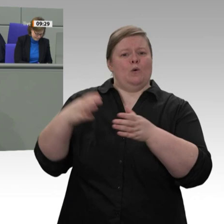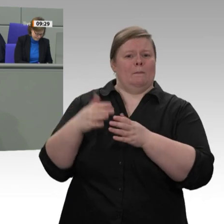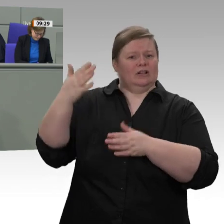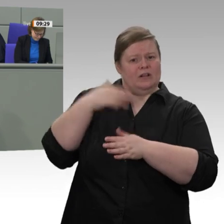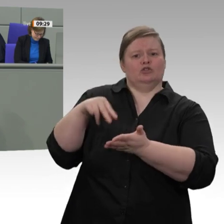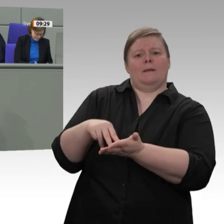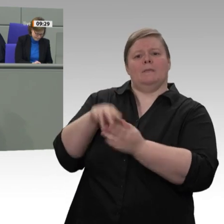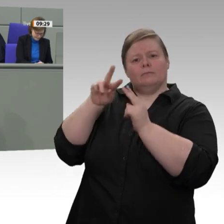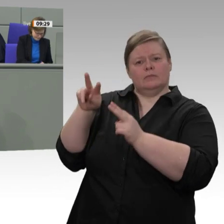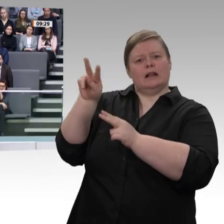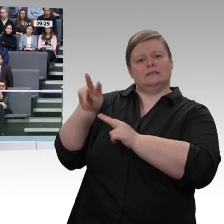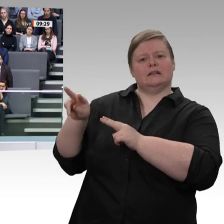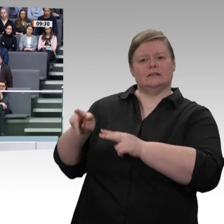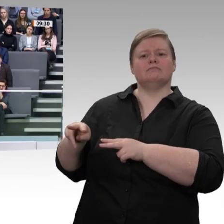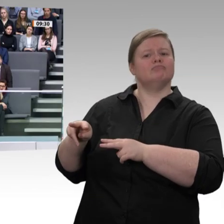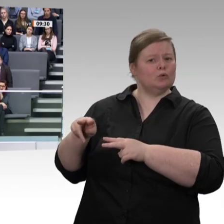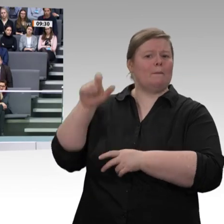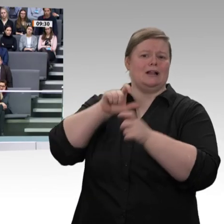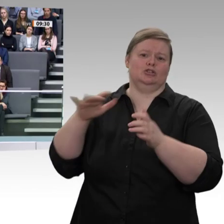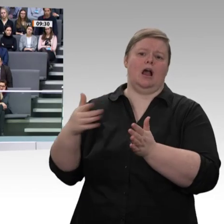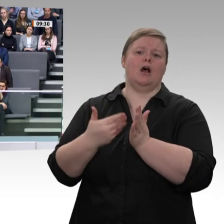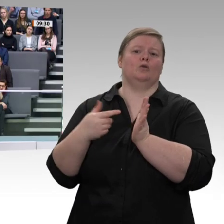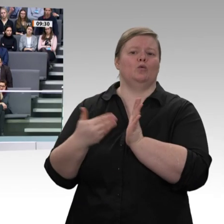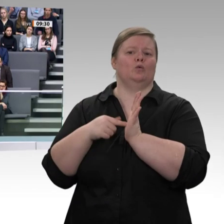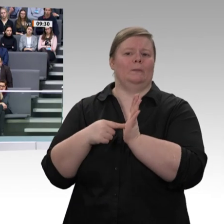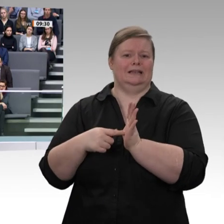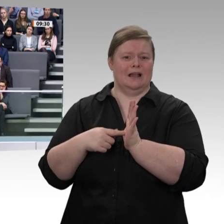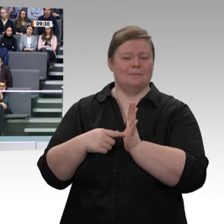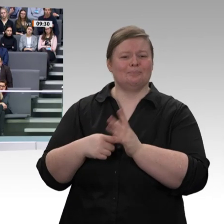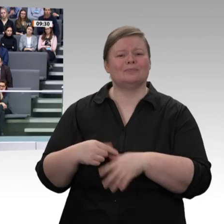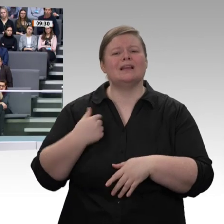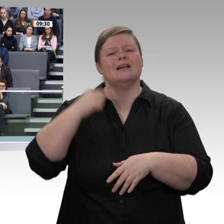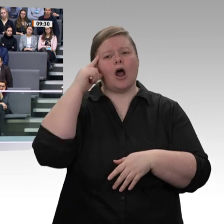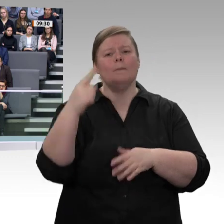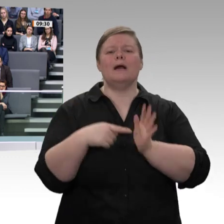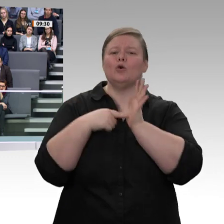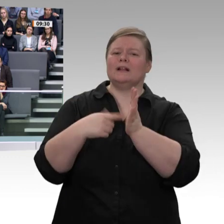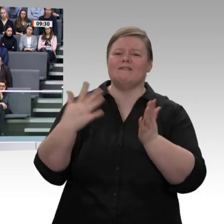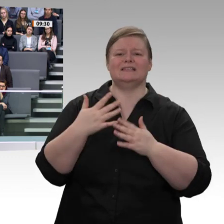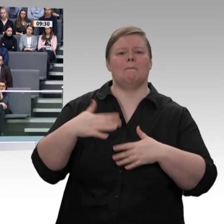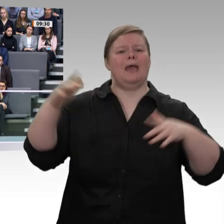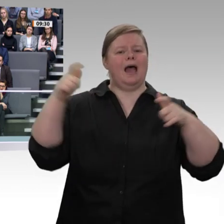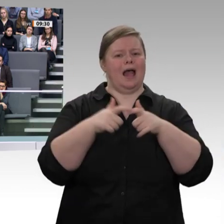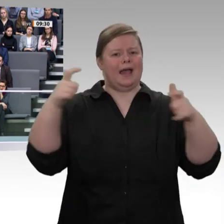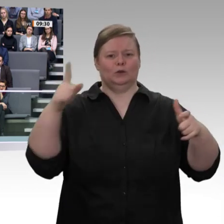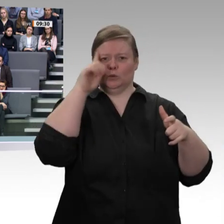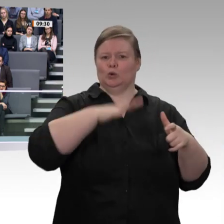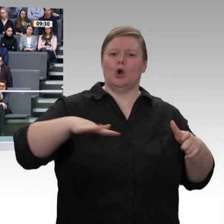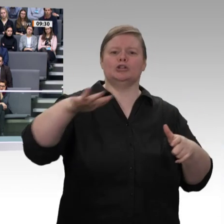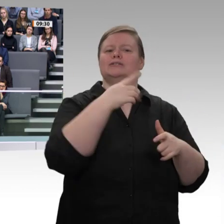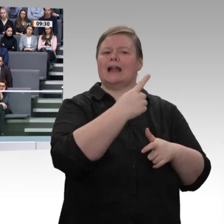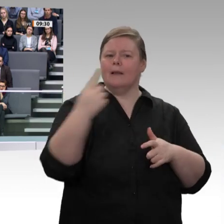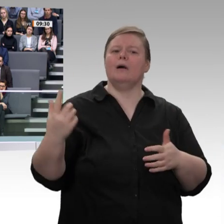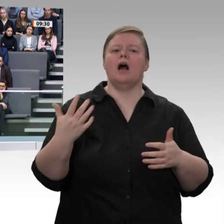ganz herzlich danken. Nicht nur für das, was Sie gestern in Hanau gesagt haben, sondern für das, was Sie die ganzen letzten